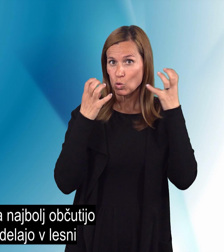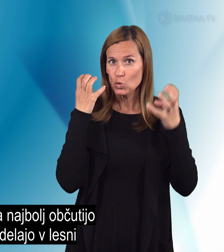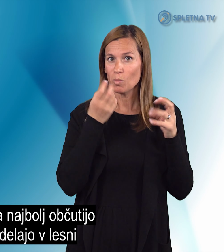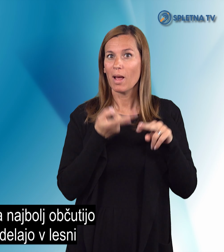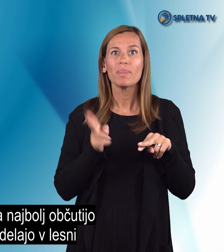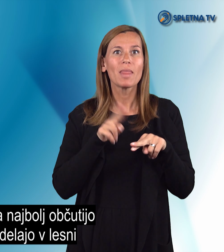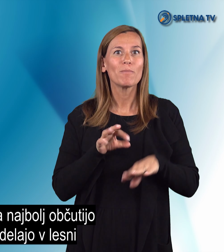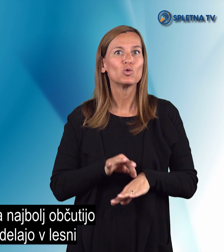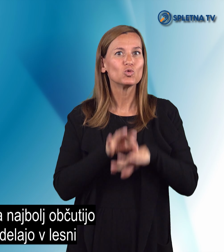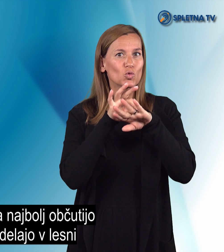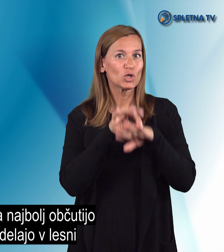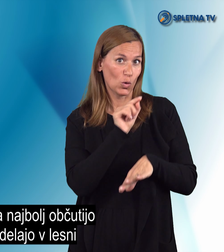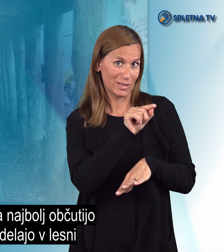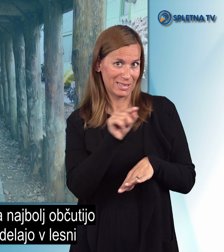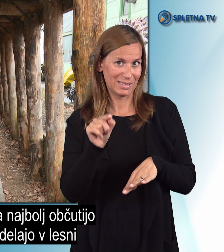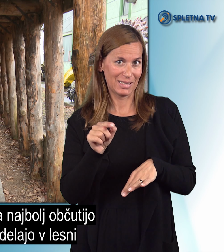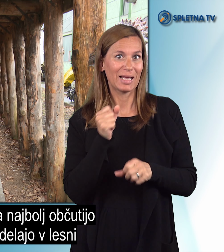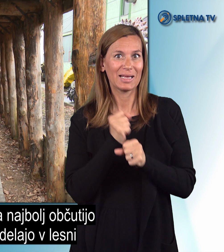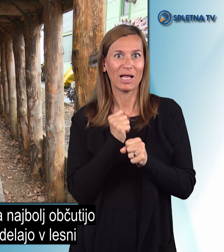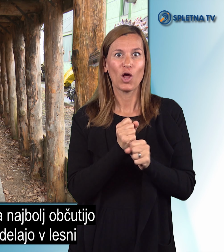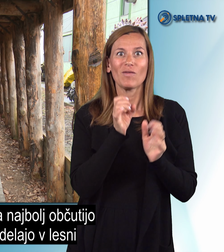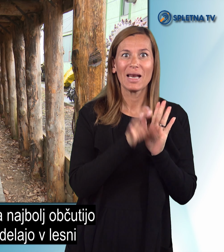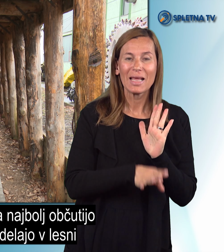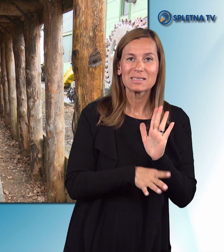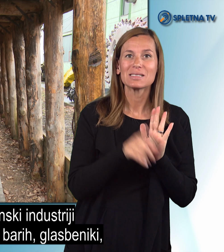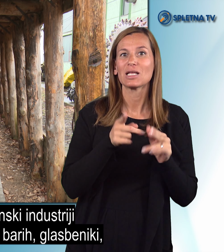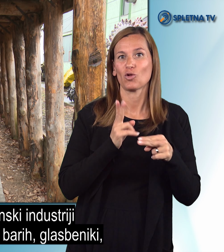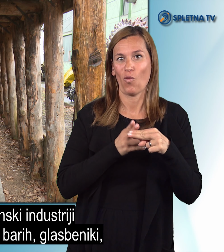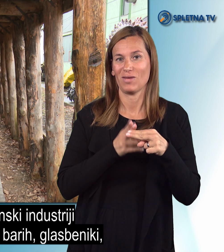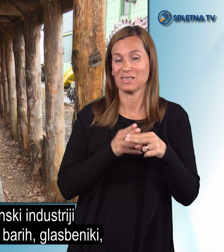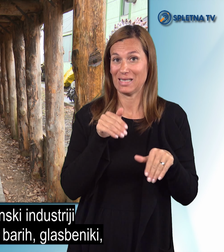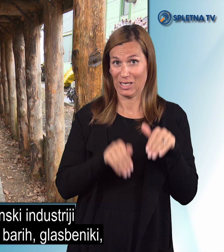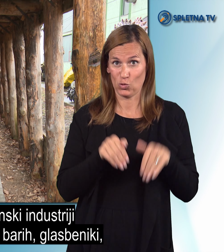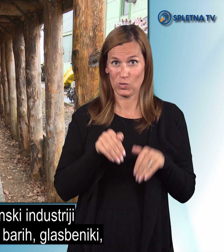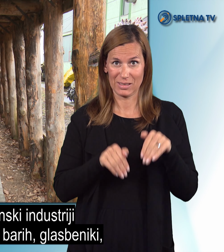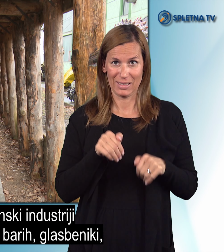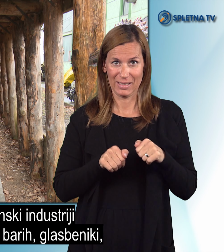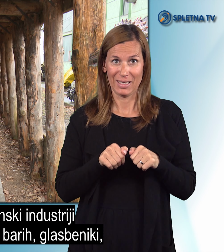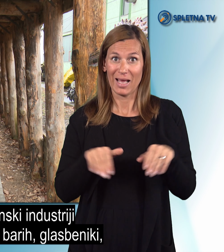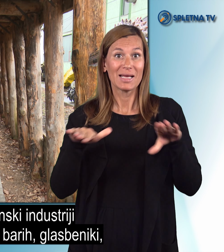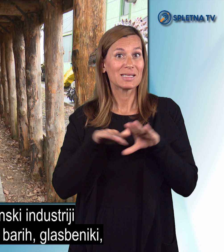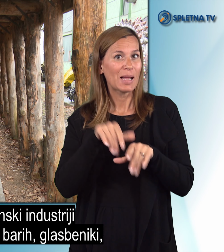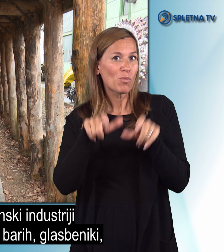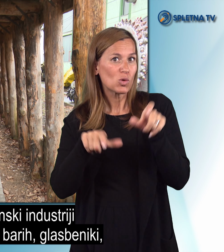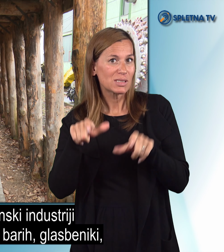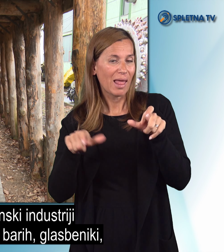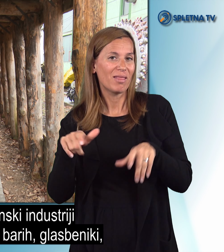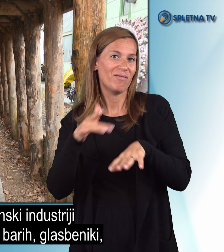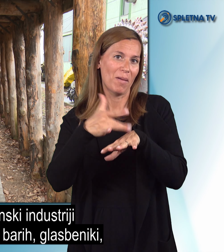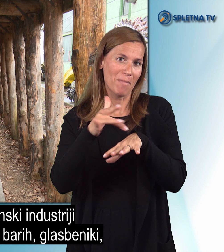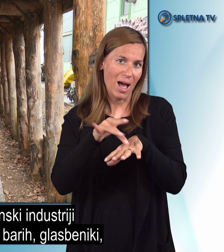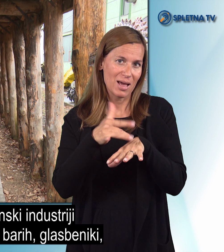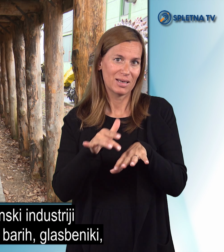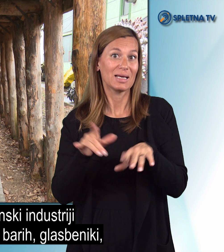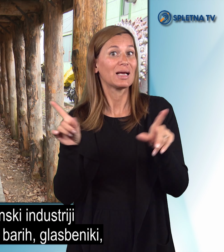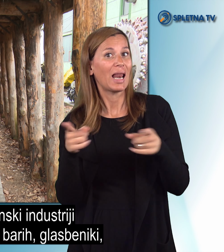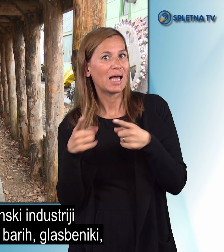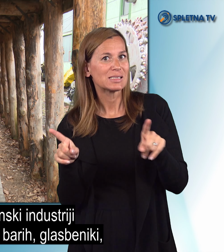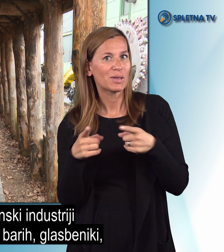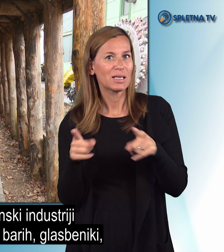Moč hrupa najbolj občutijo tisti, ki delajo v lesni in kovinski industriji. Zaposleni v